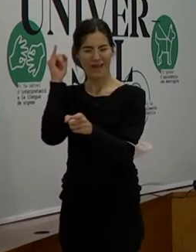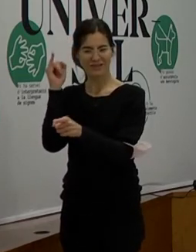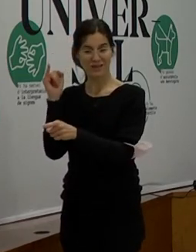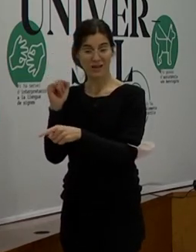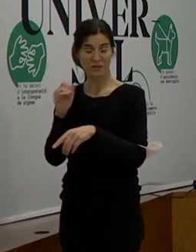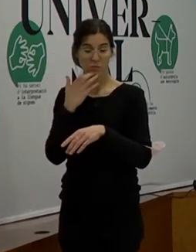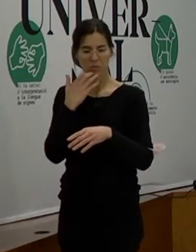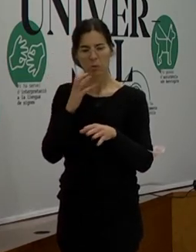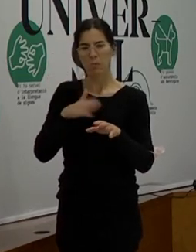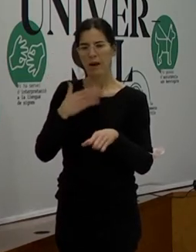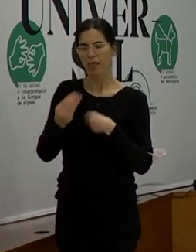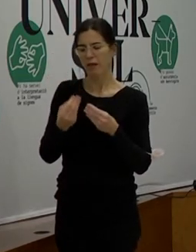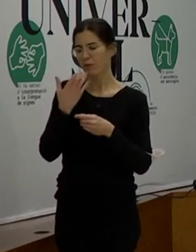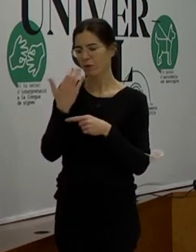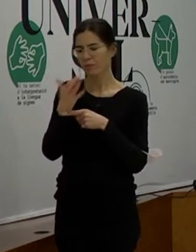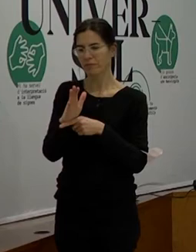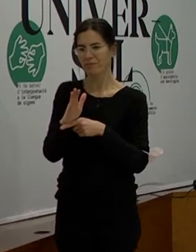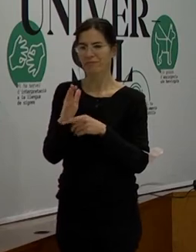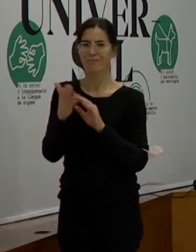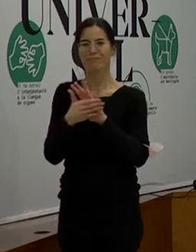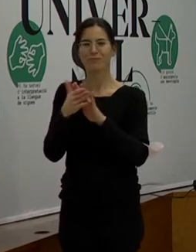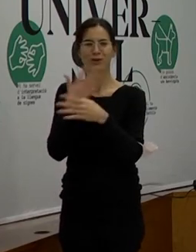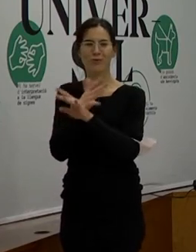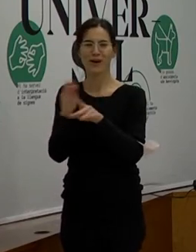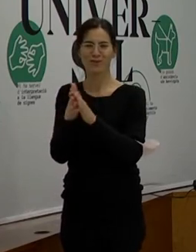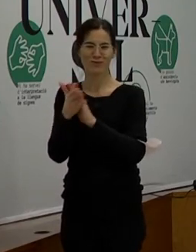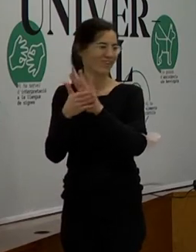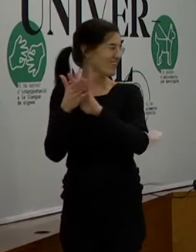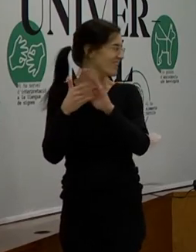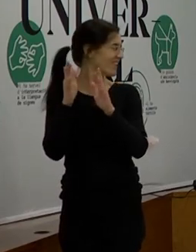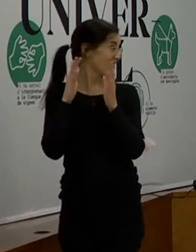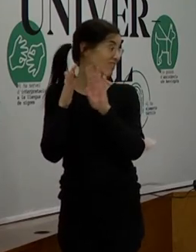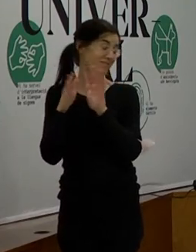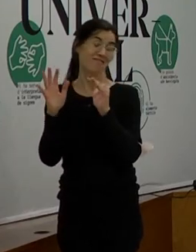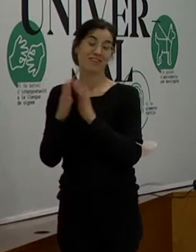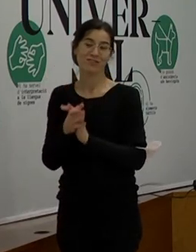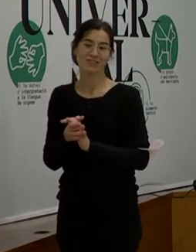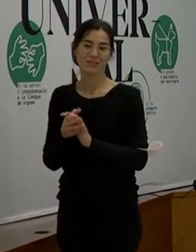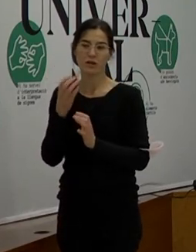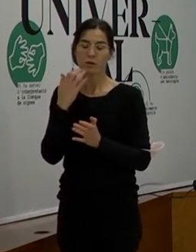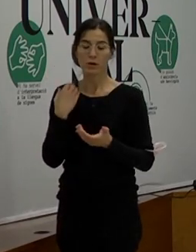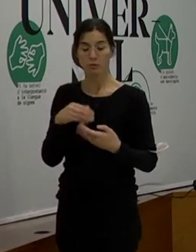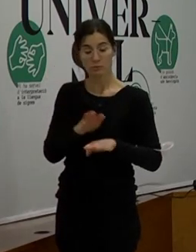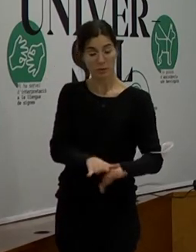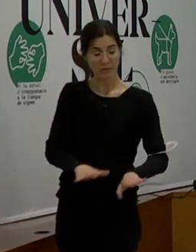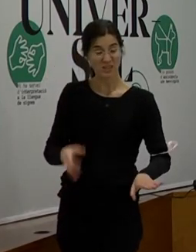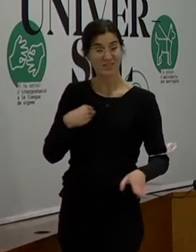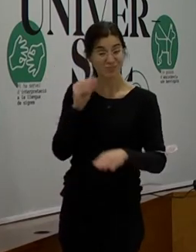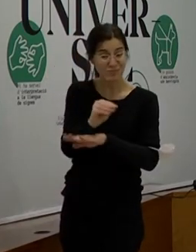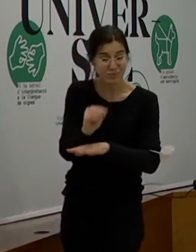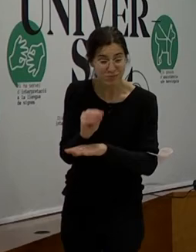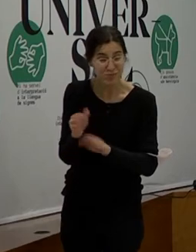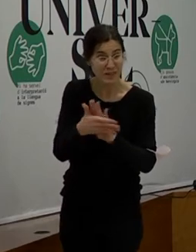per exemple, anem a jugar a llengua de signes. Els nanos petits, quan li ensenyes la llengua de